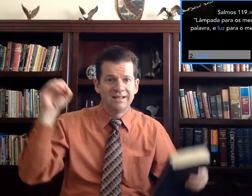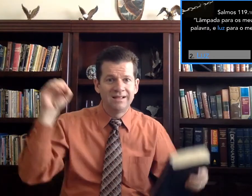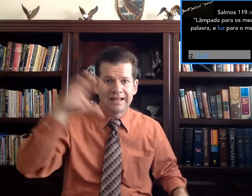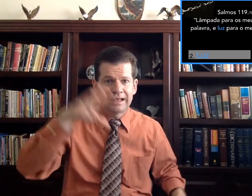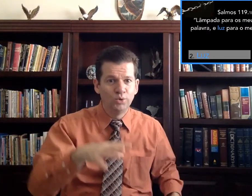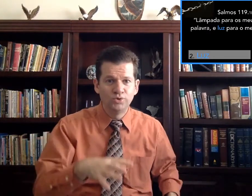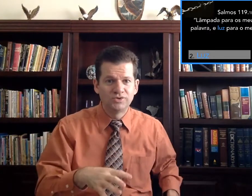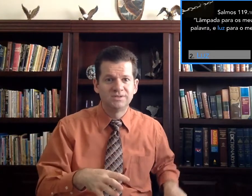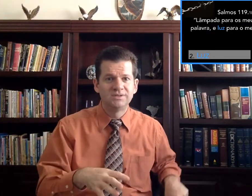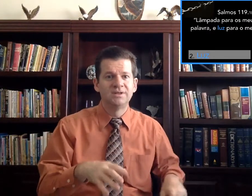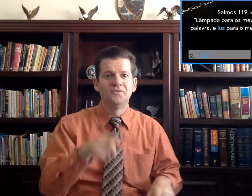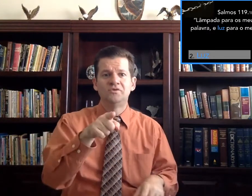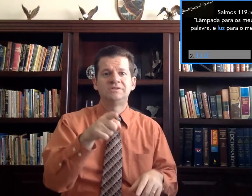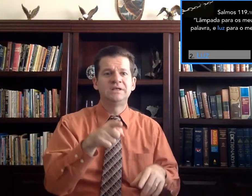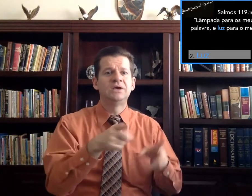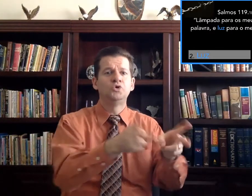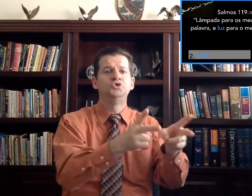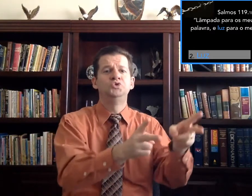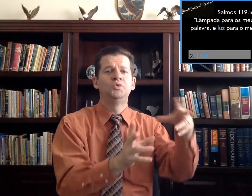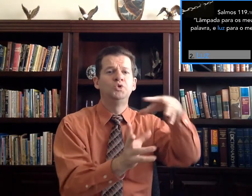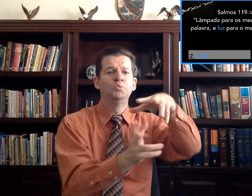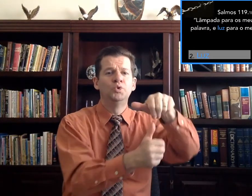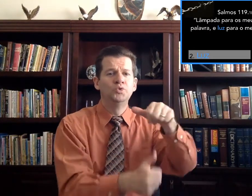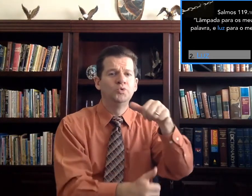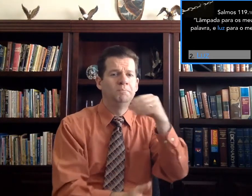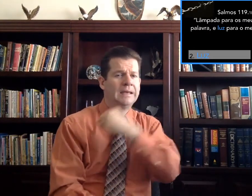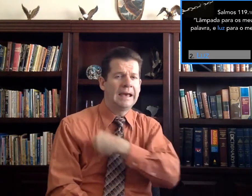Na luz, você continua no mundo, pecado,